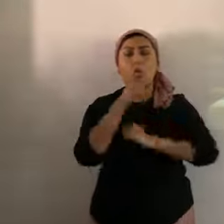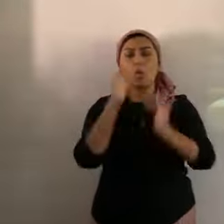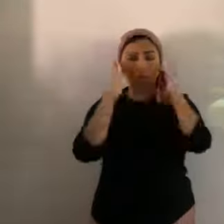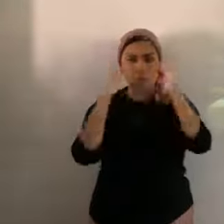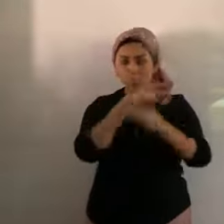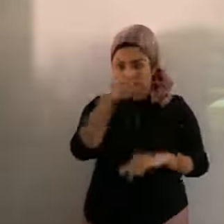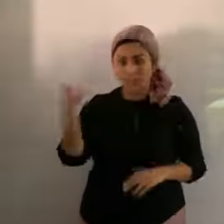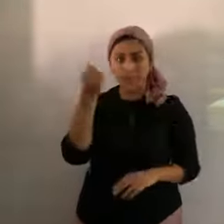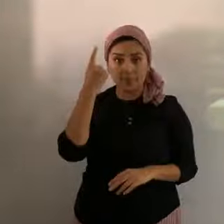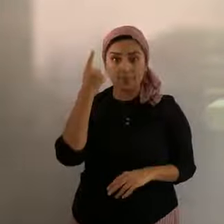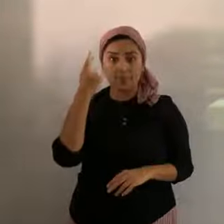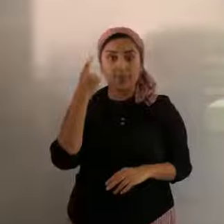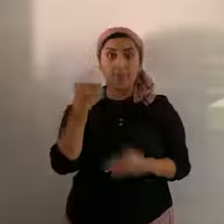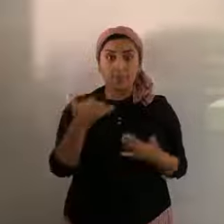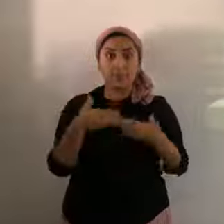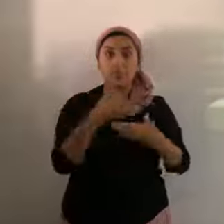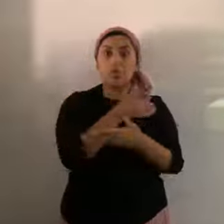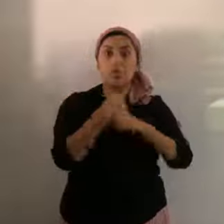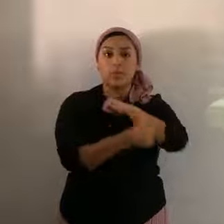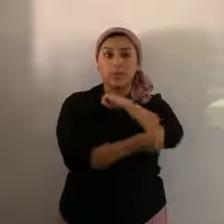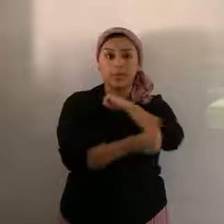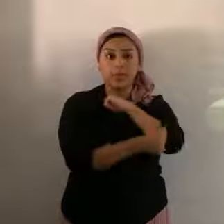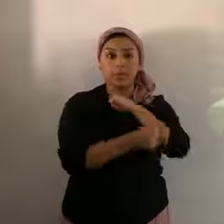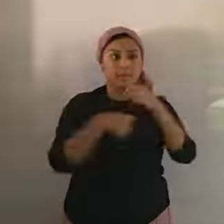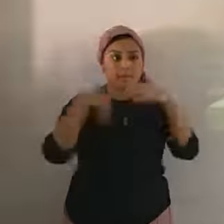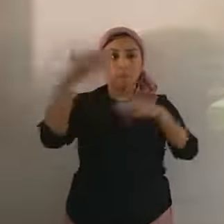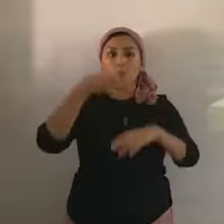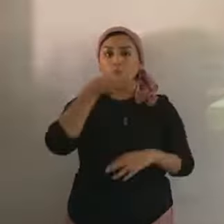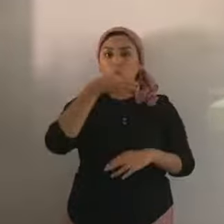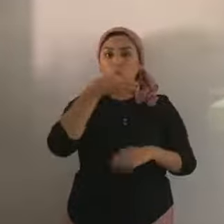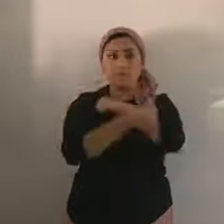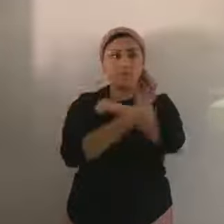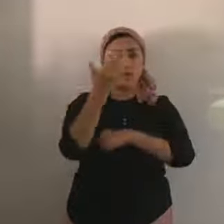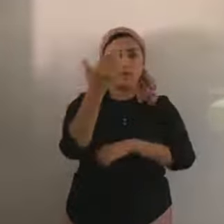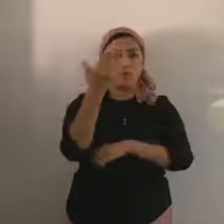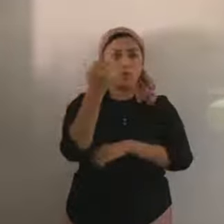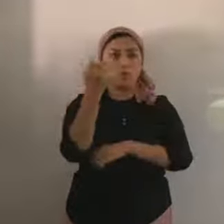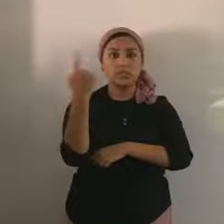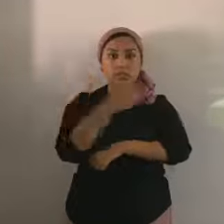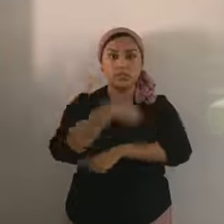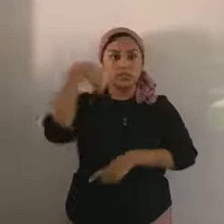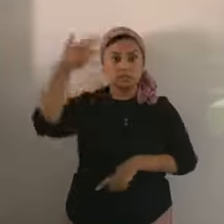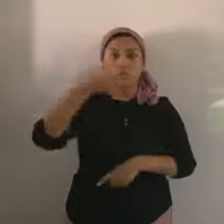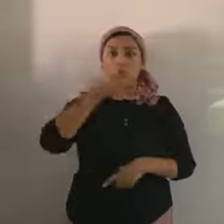entendiendo? Es pre-Pesaj, es decir, ya viene Pesaj en